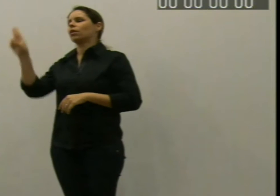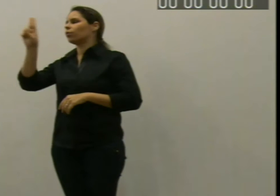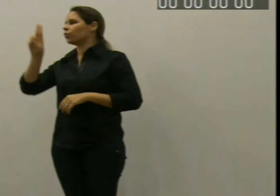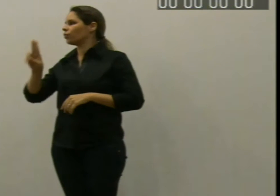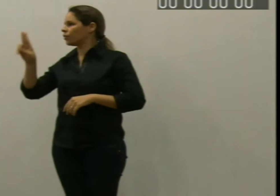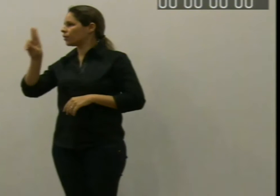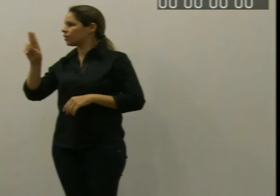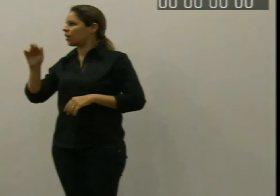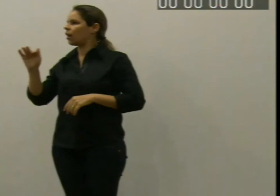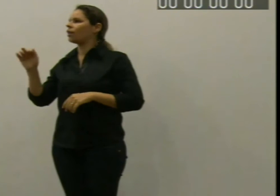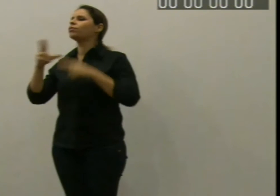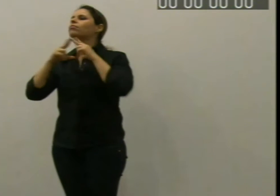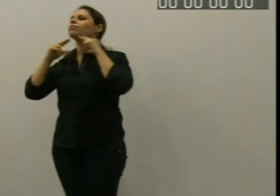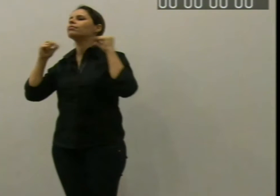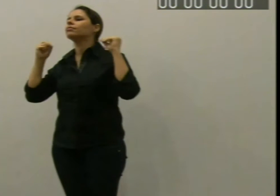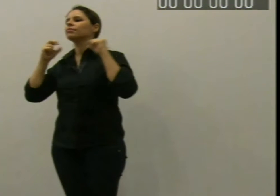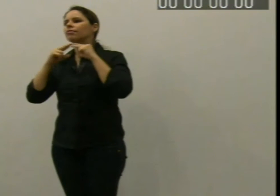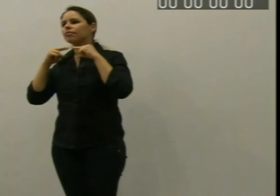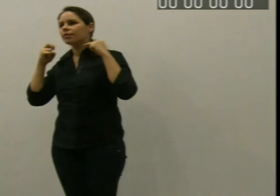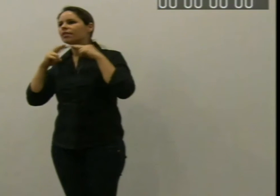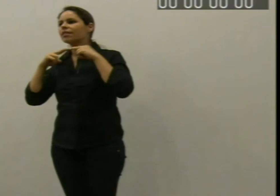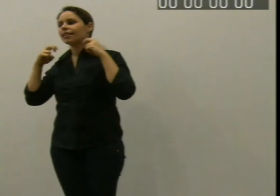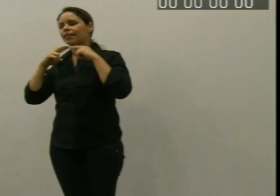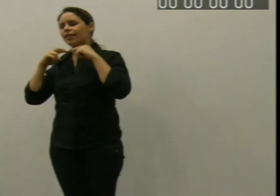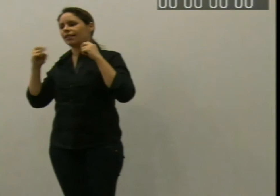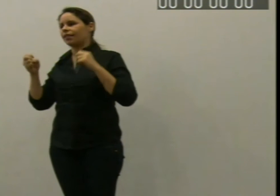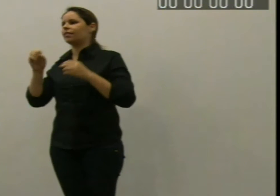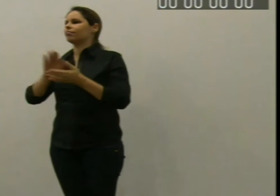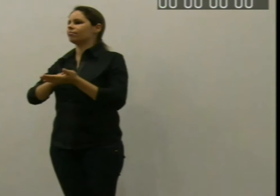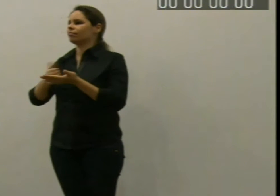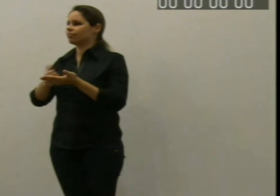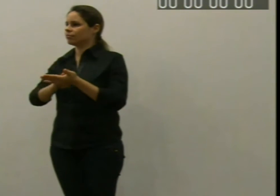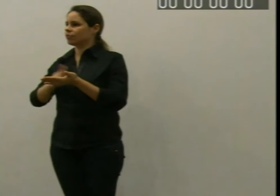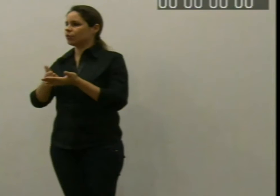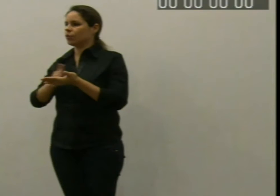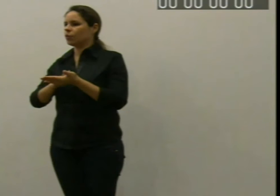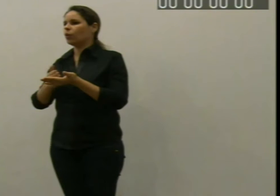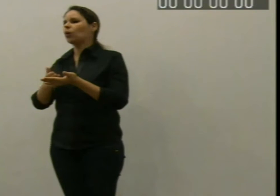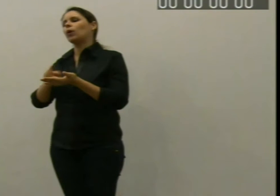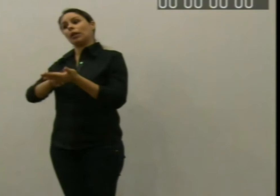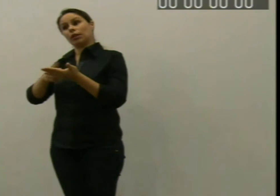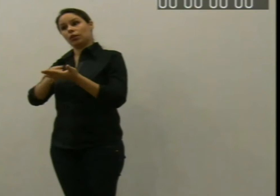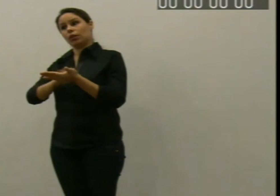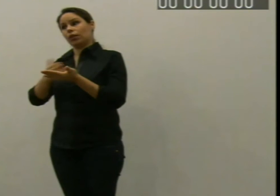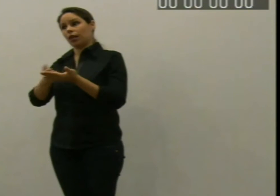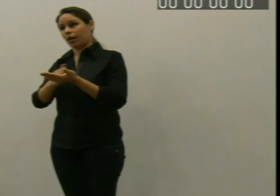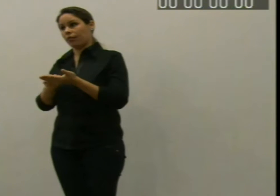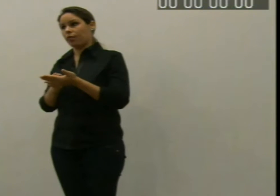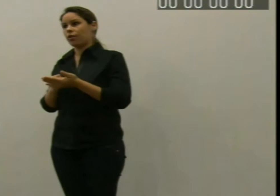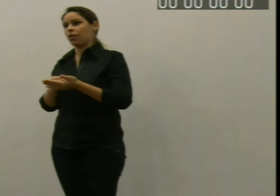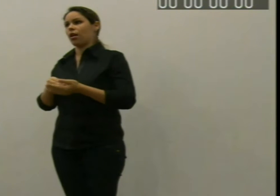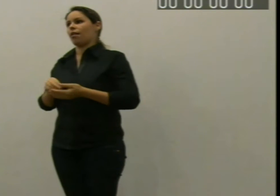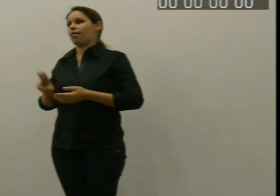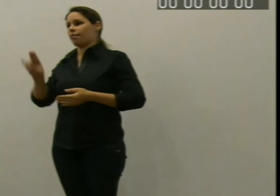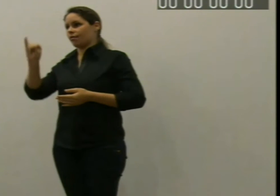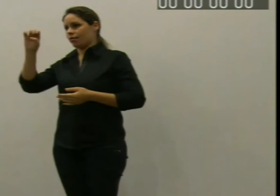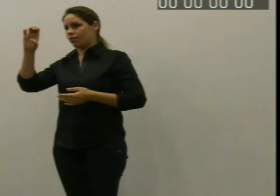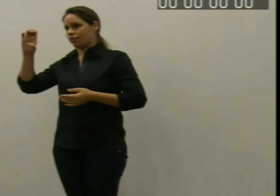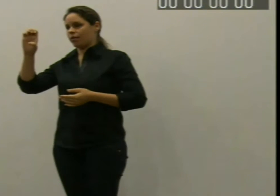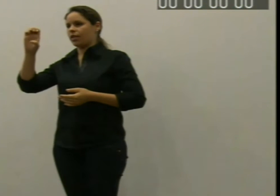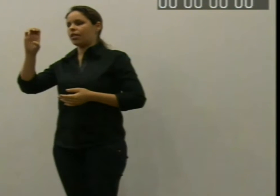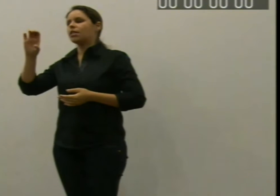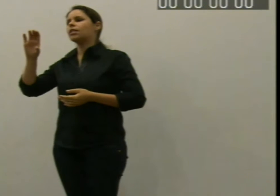de Santa Catarina dout Inter de livas é vice-presidente da OAS Associação internacional de